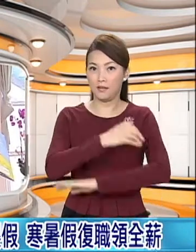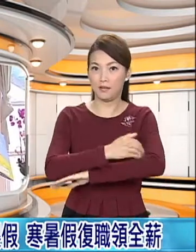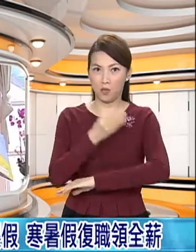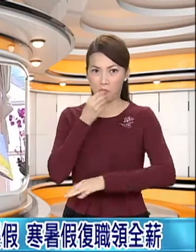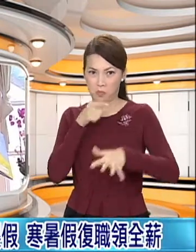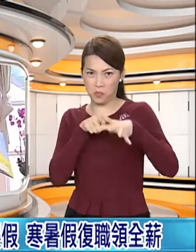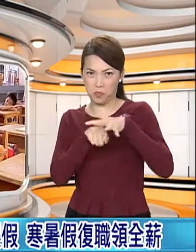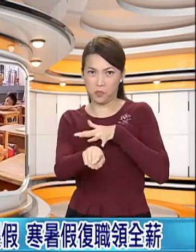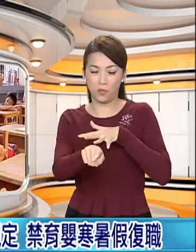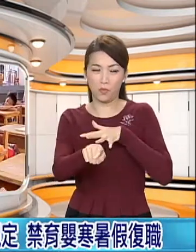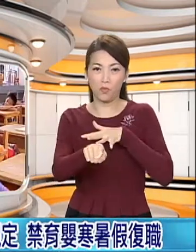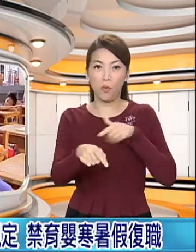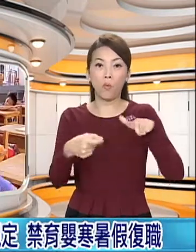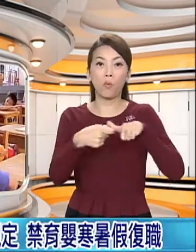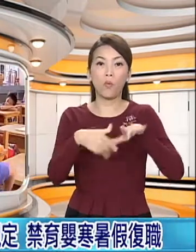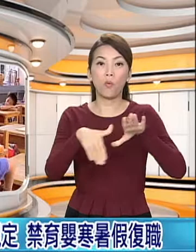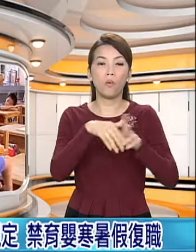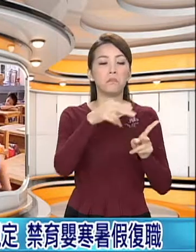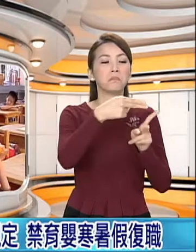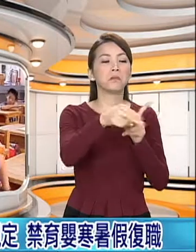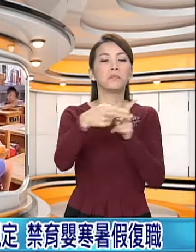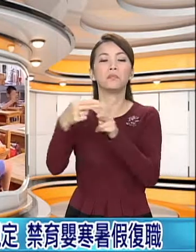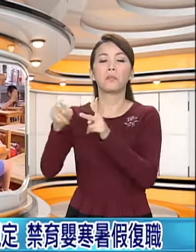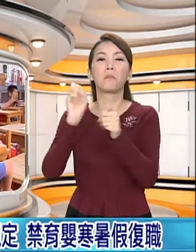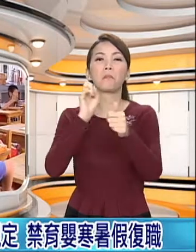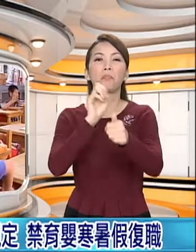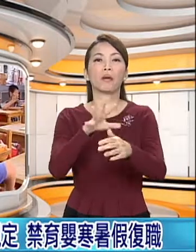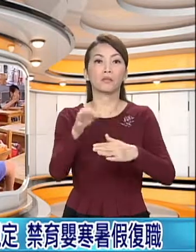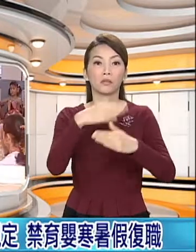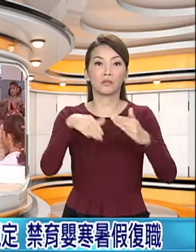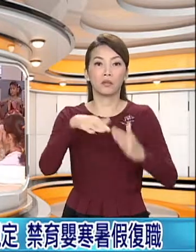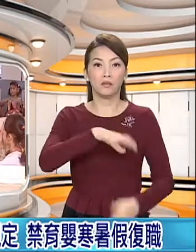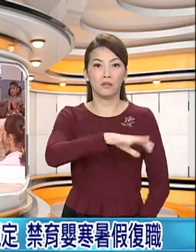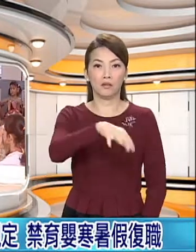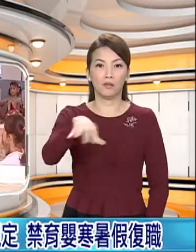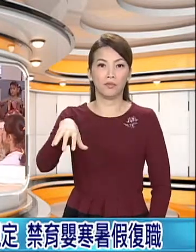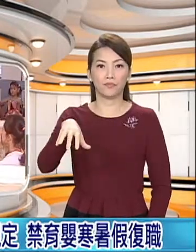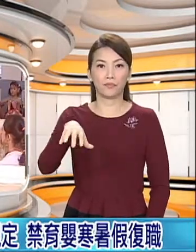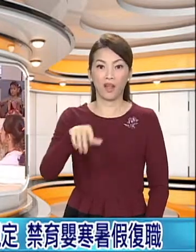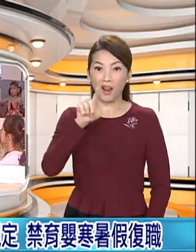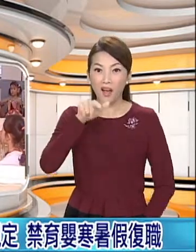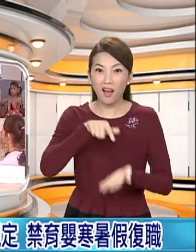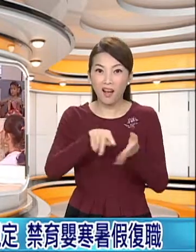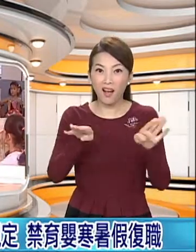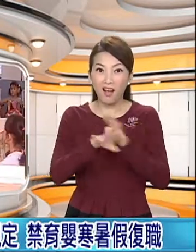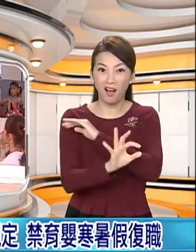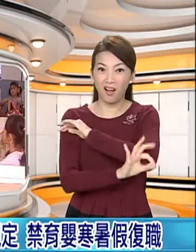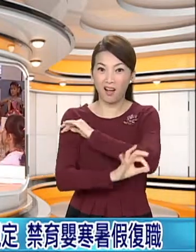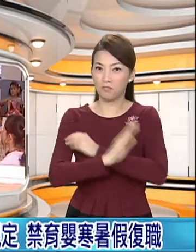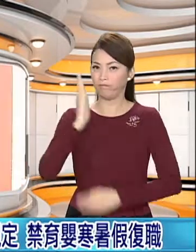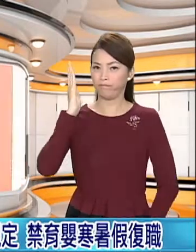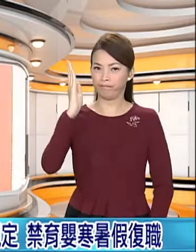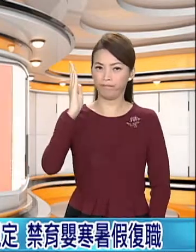兰县则是开了第一枪，发公文给各校明令禁止。